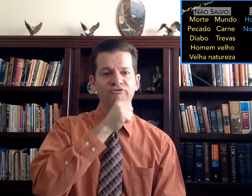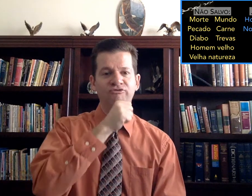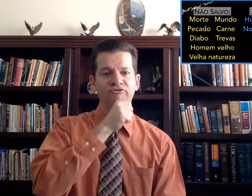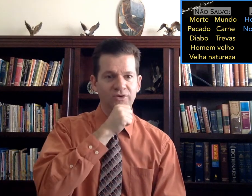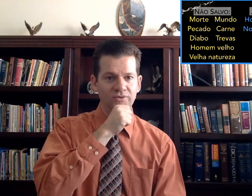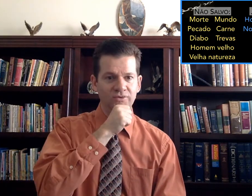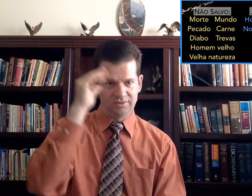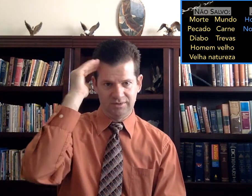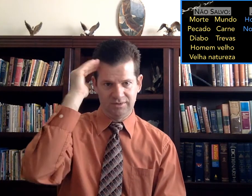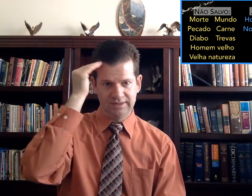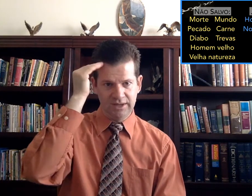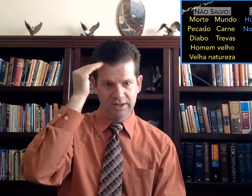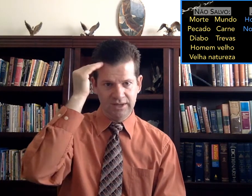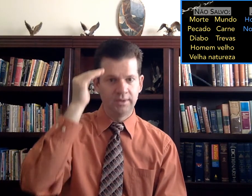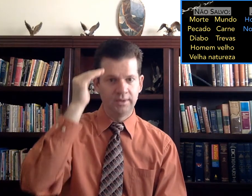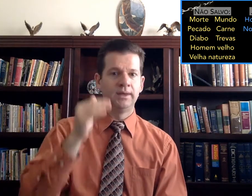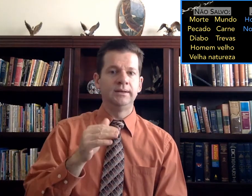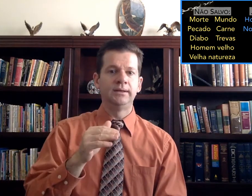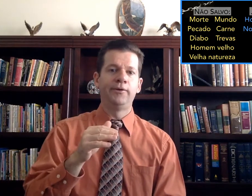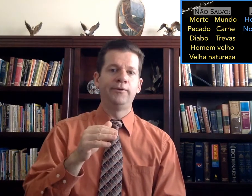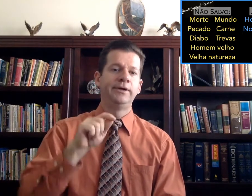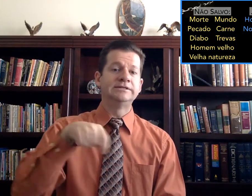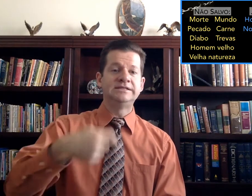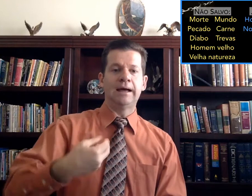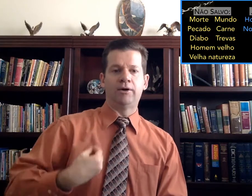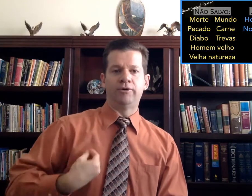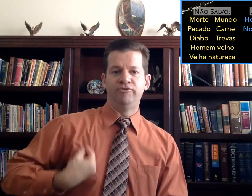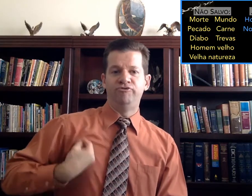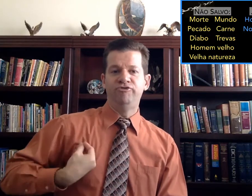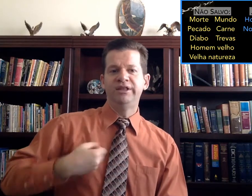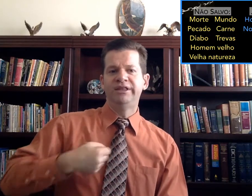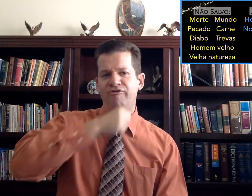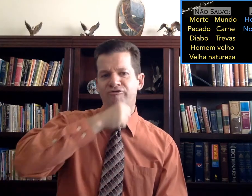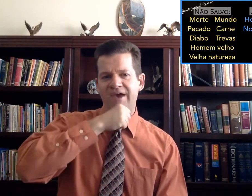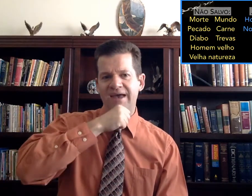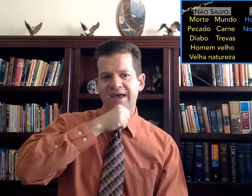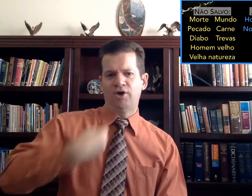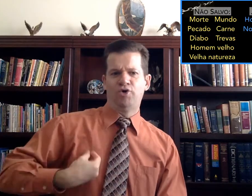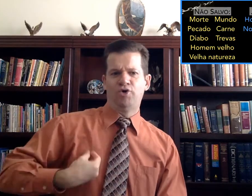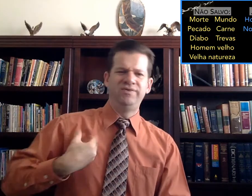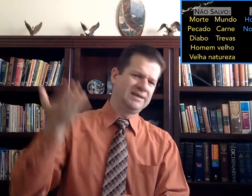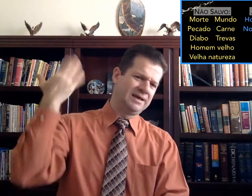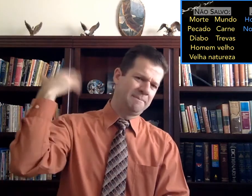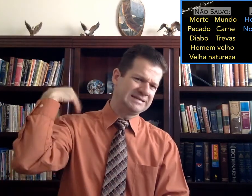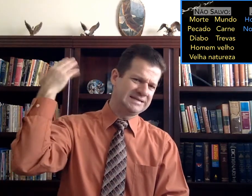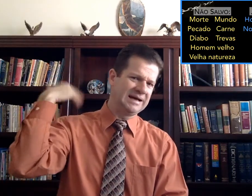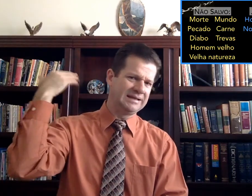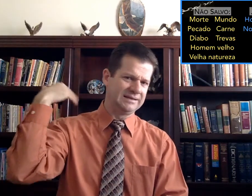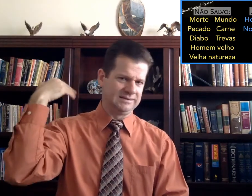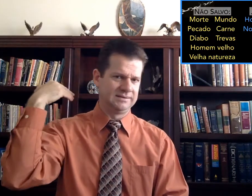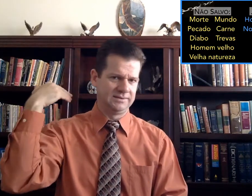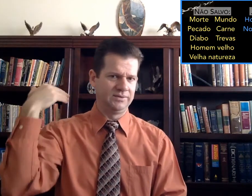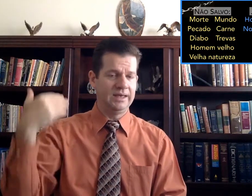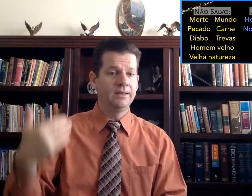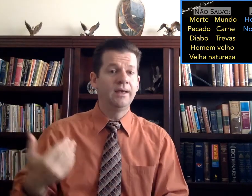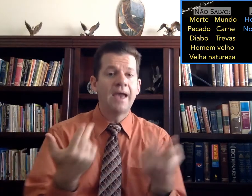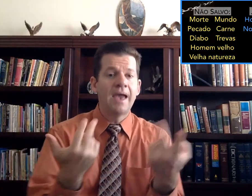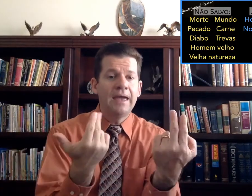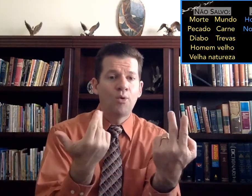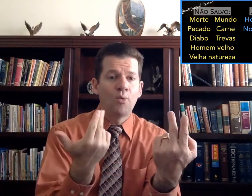velho. Entendeu? Então, sinal, vida velha ou vida passada. Okay? É